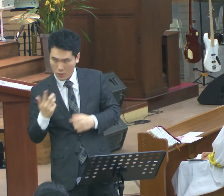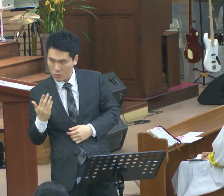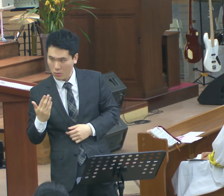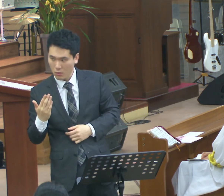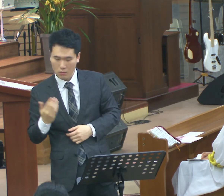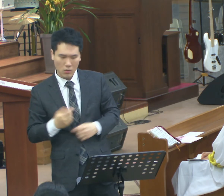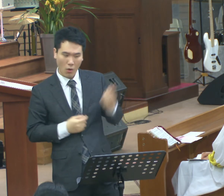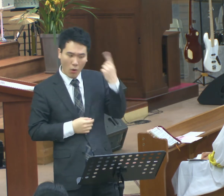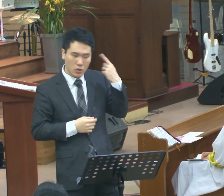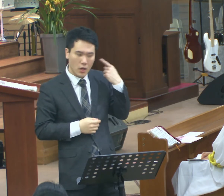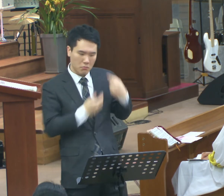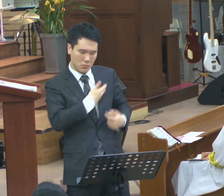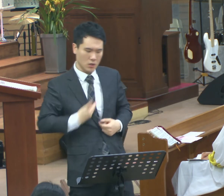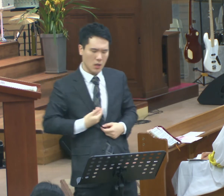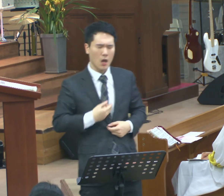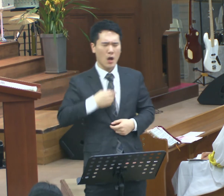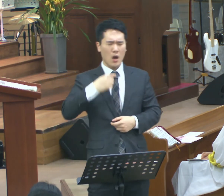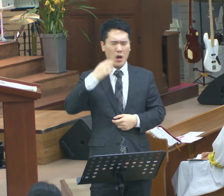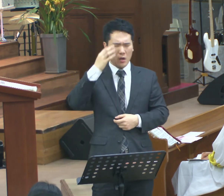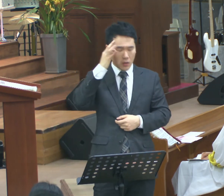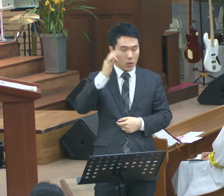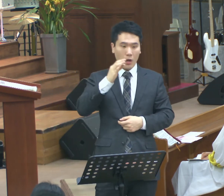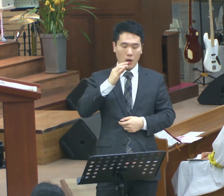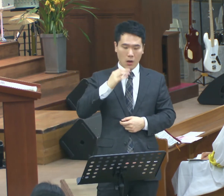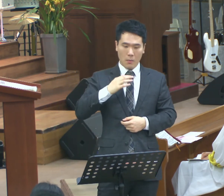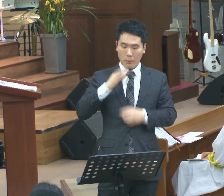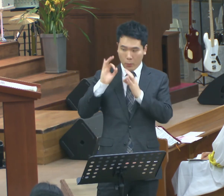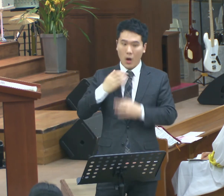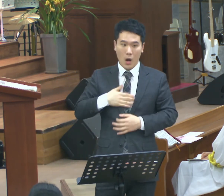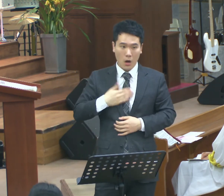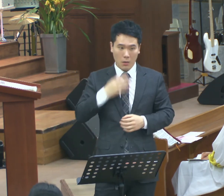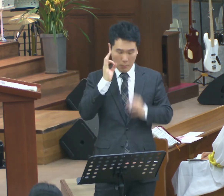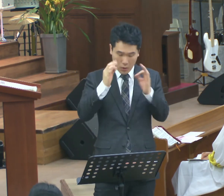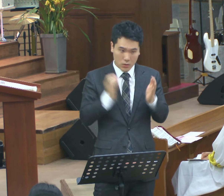오병이어로 5,000명을 먹이신 사건을 깨닫지를 못했다는 거예요.